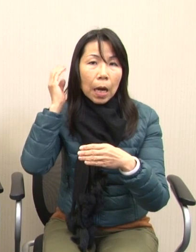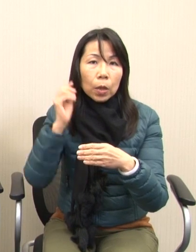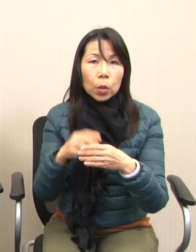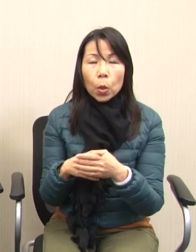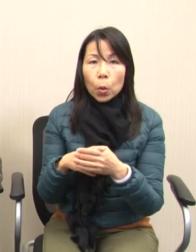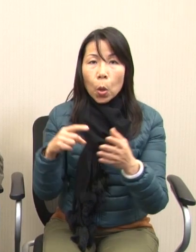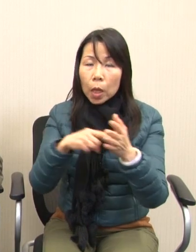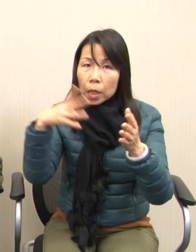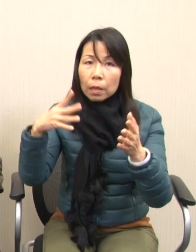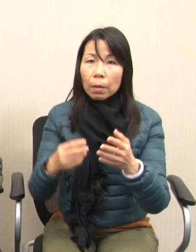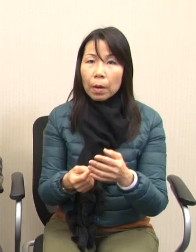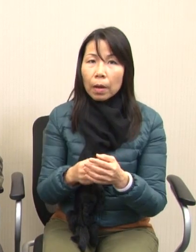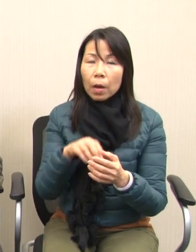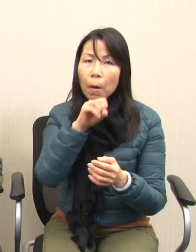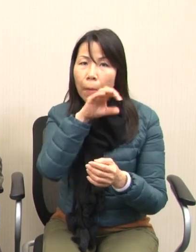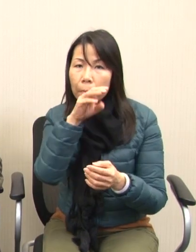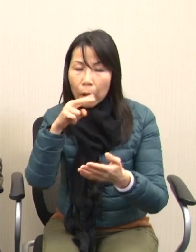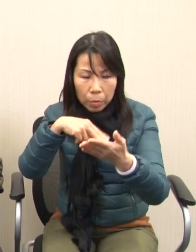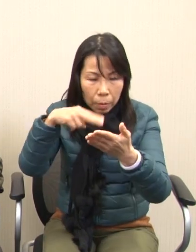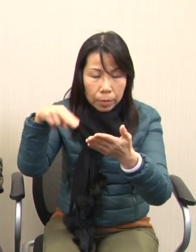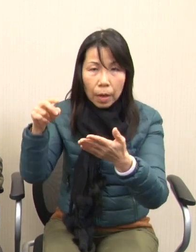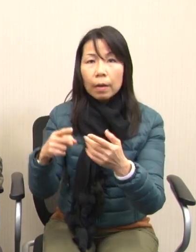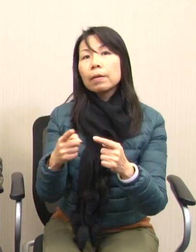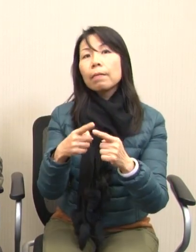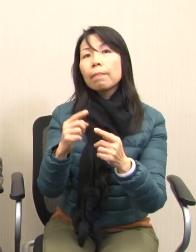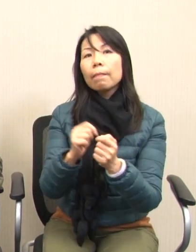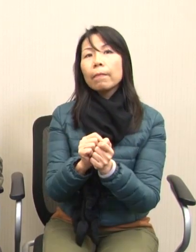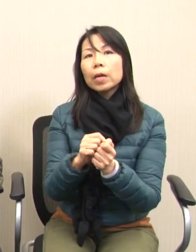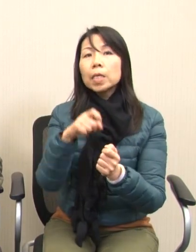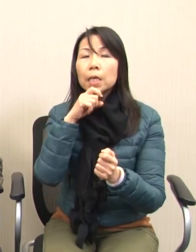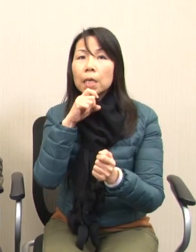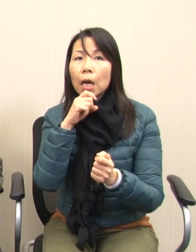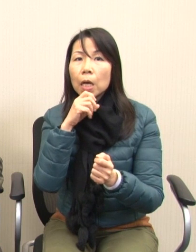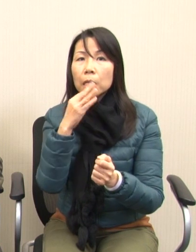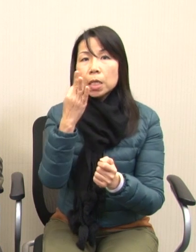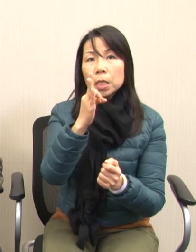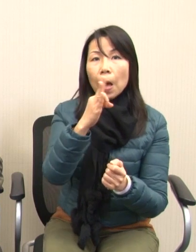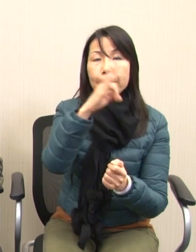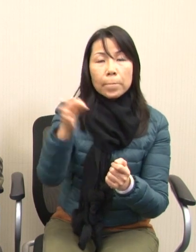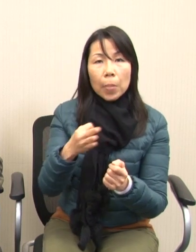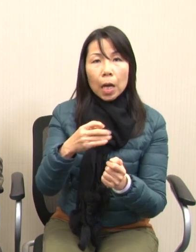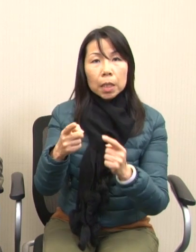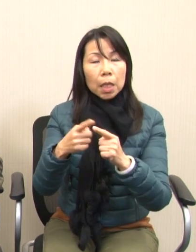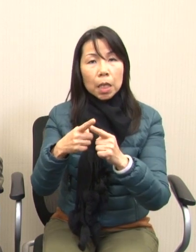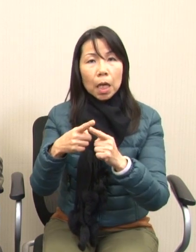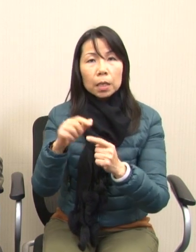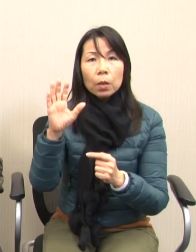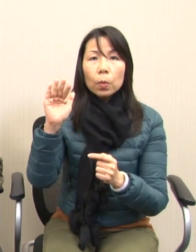個咩 啦，民調啦，類似民 即係用嗰技術就係話有三萬幾人就得啦。 嗯 以前是沒